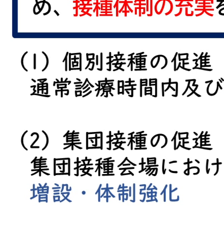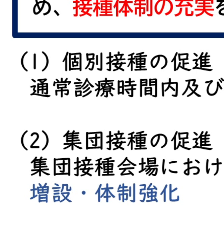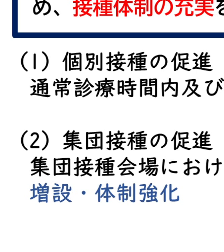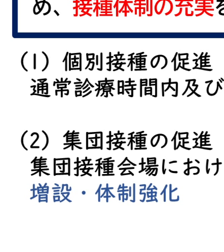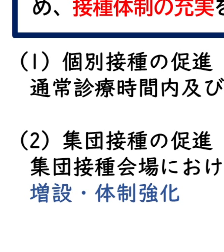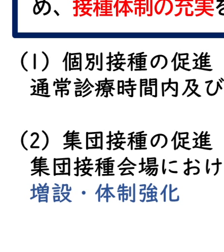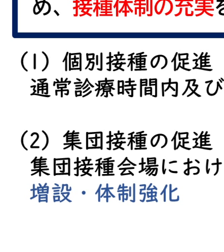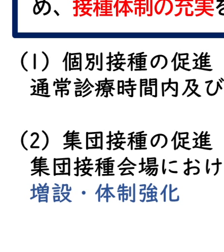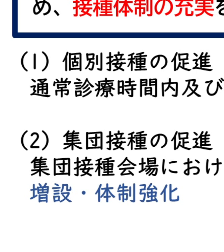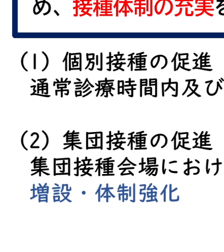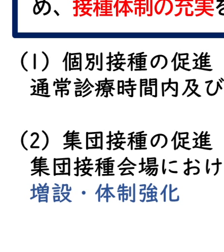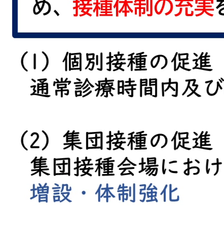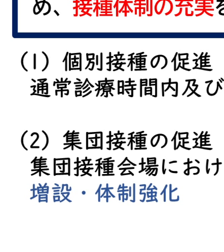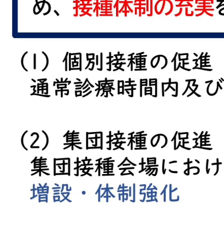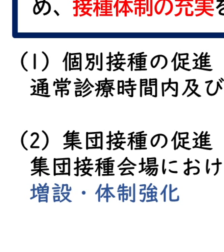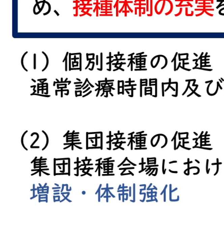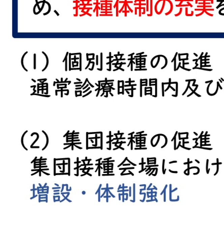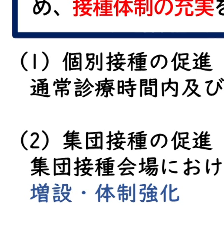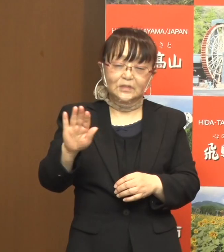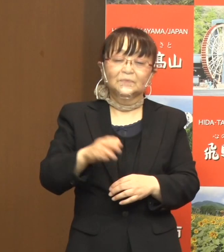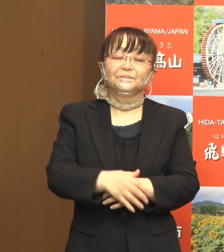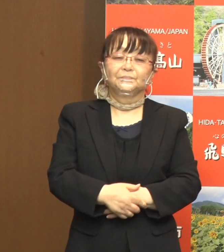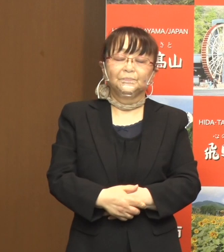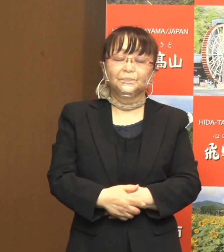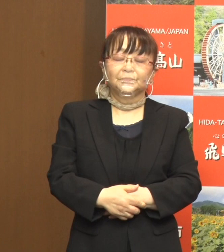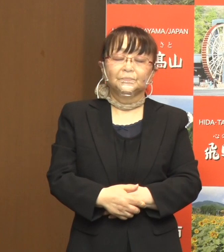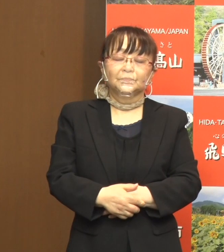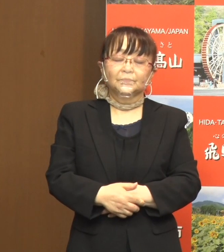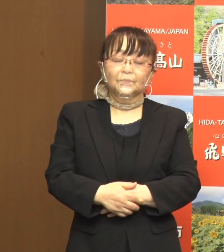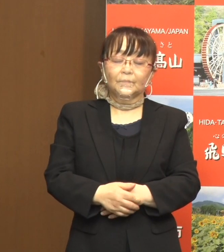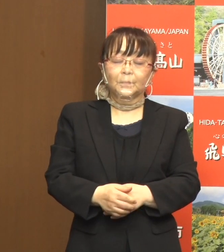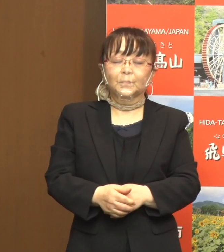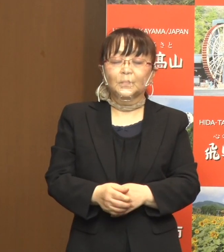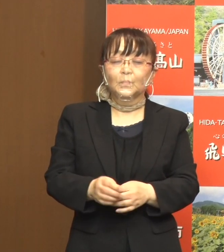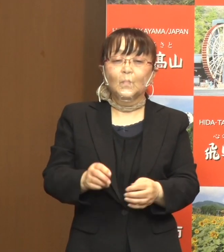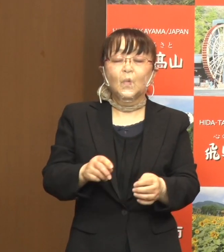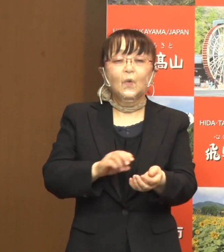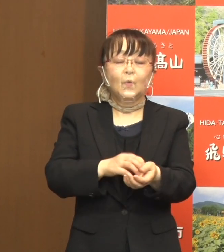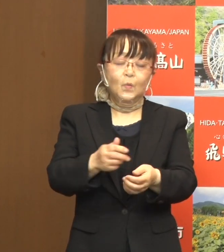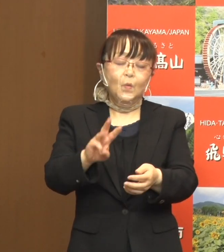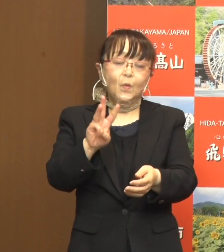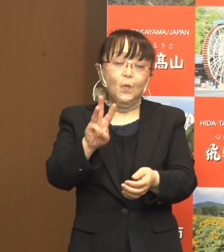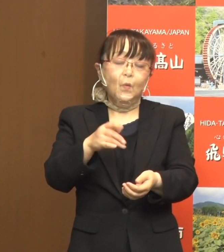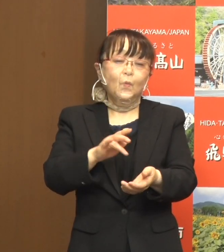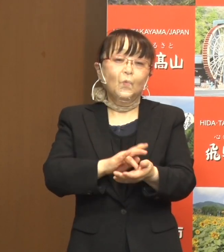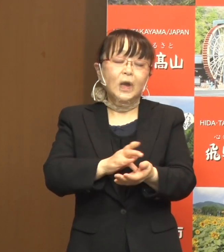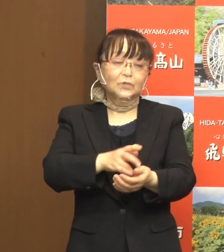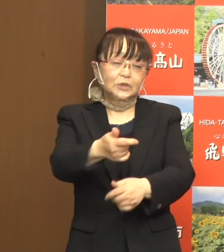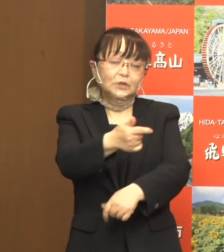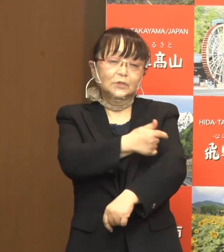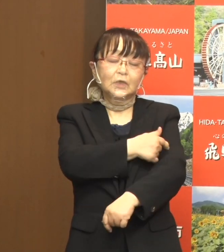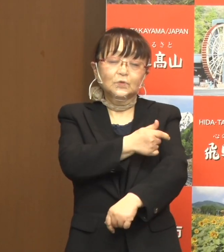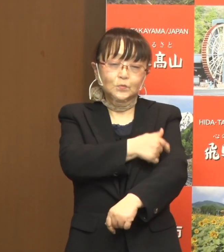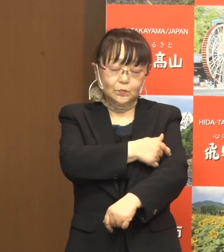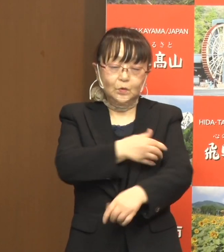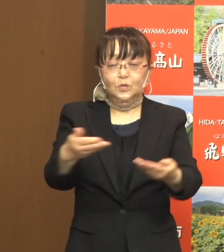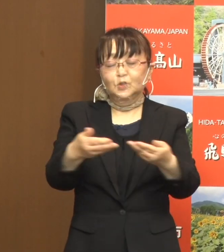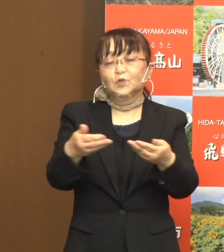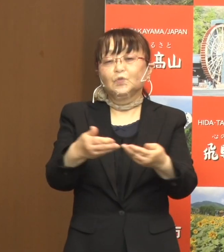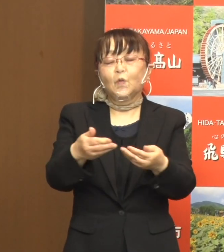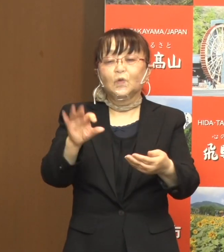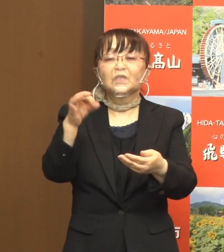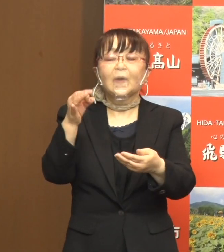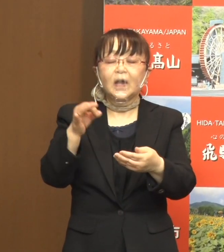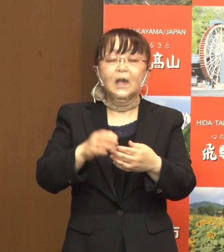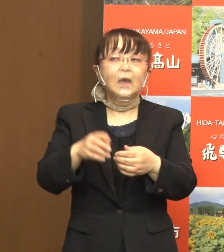3億8000万円になります直し方コロナウイルスワクチン接種に係る全体の事業費は昨年度